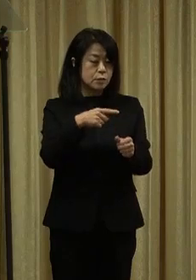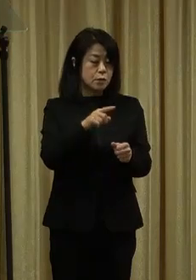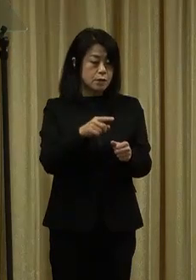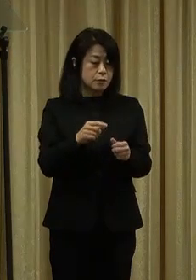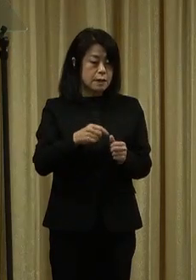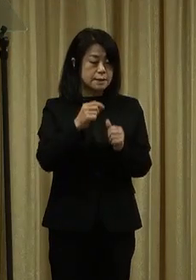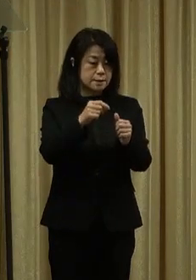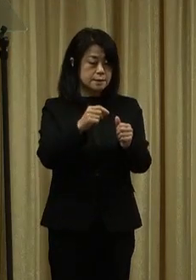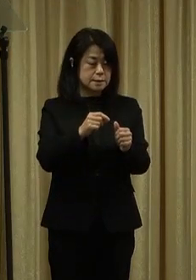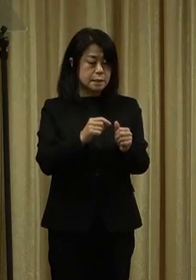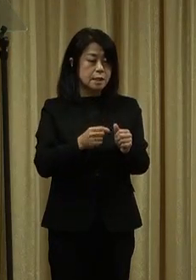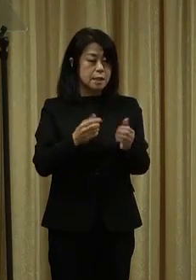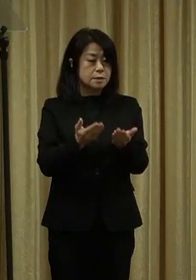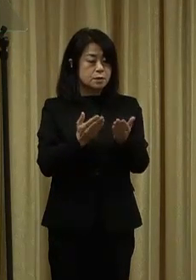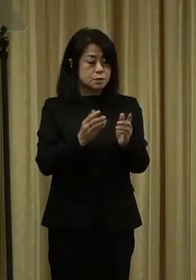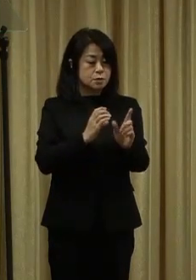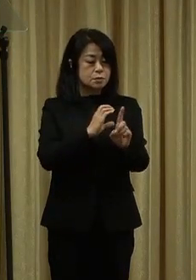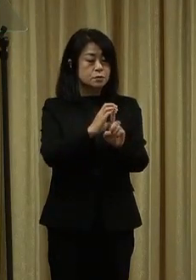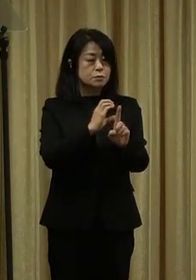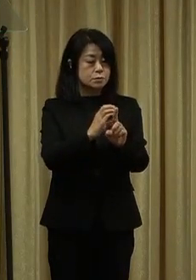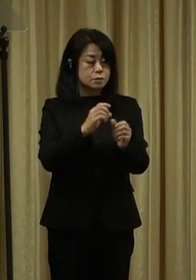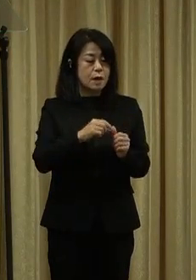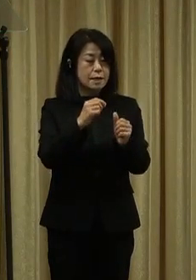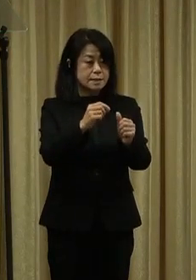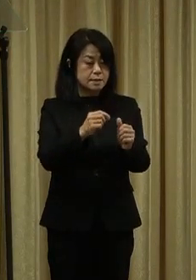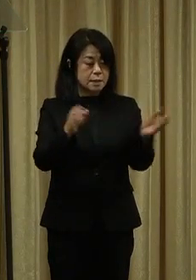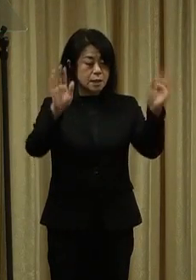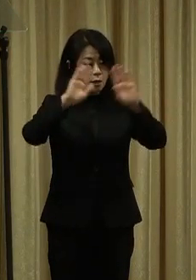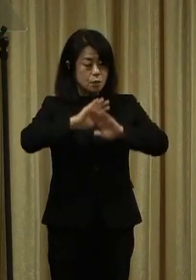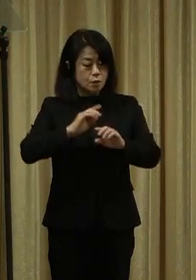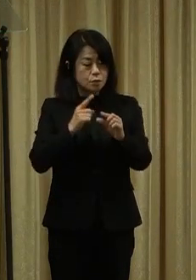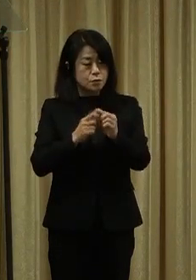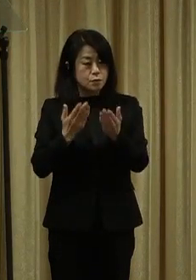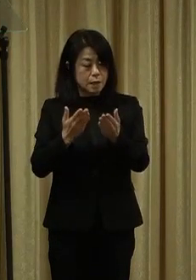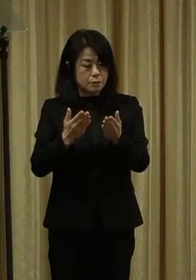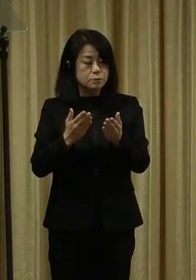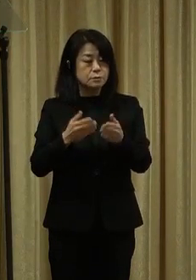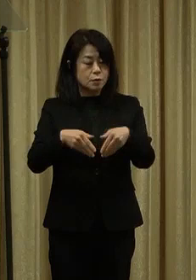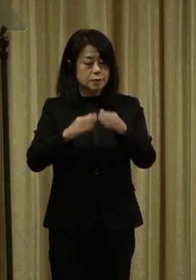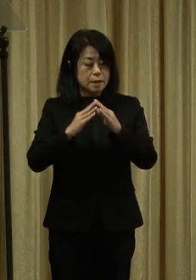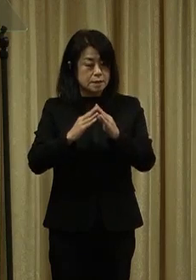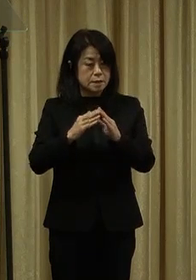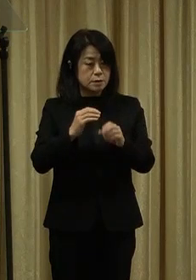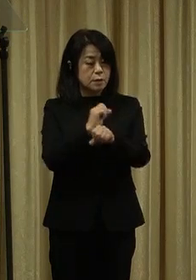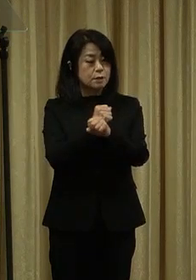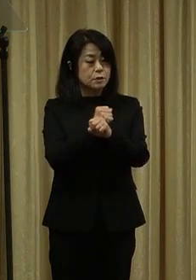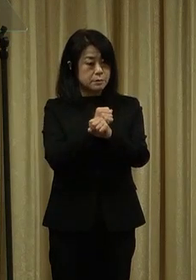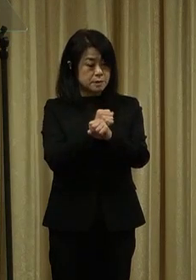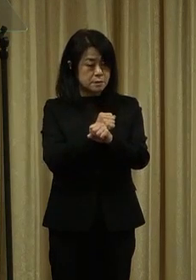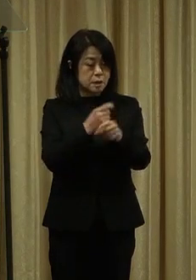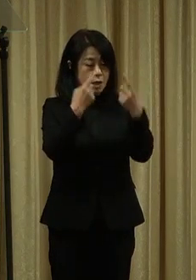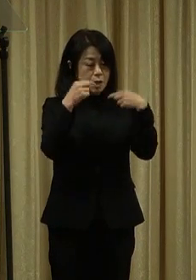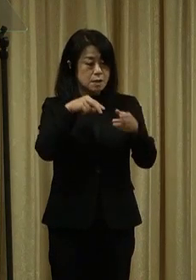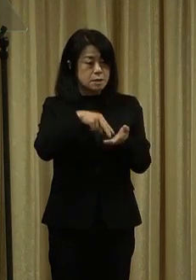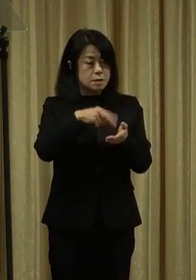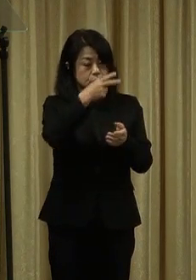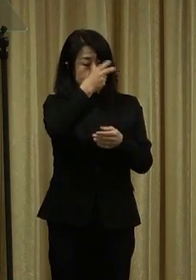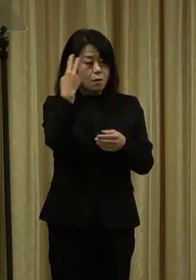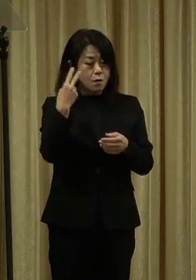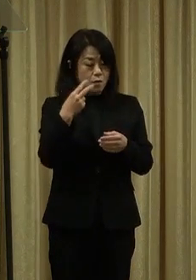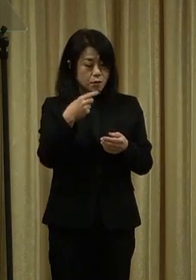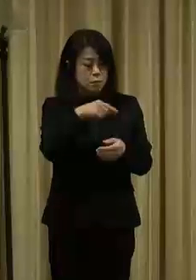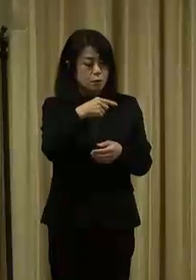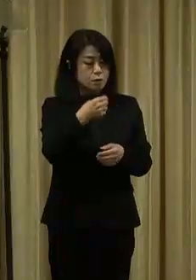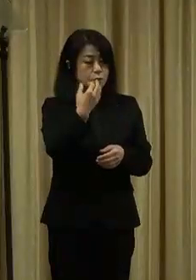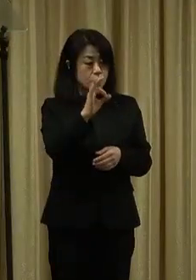ほか、夜間中学の設置の検討を進めます。また私立高校の授